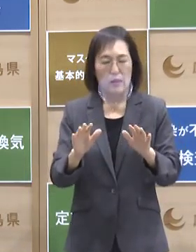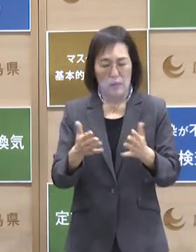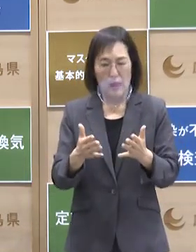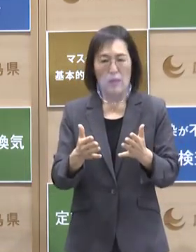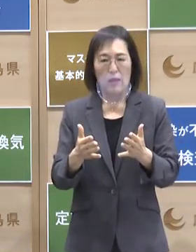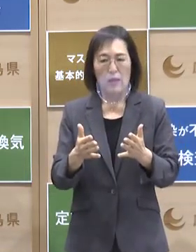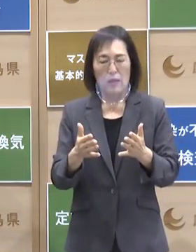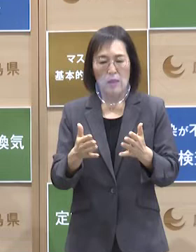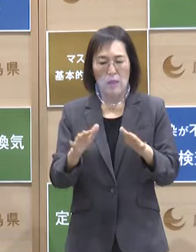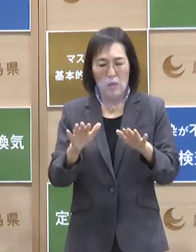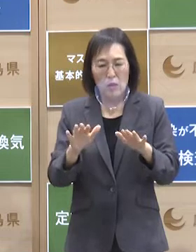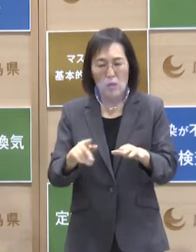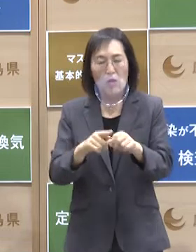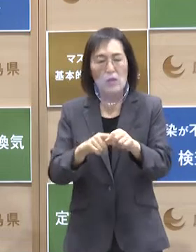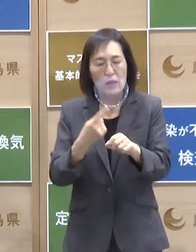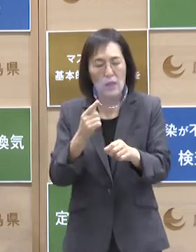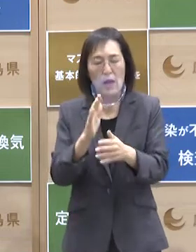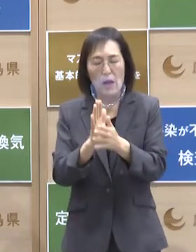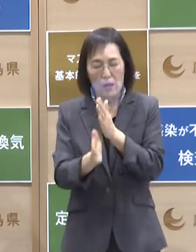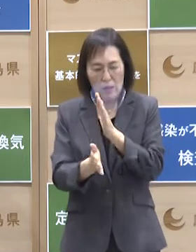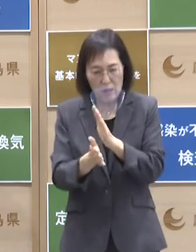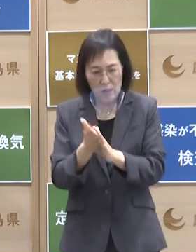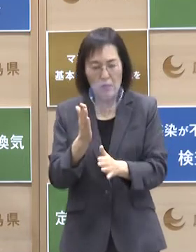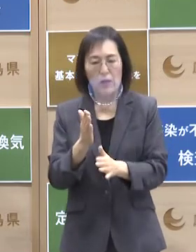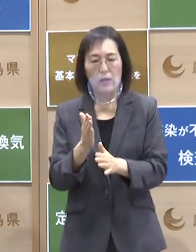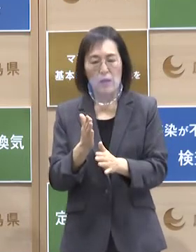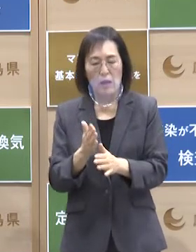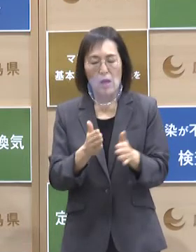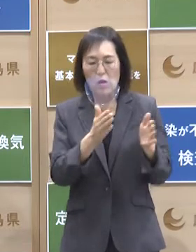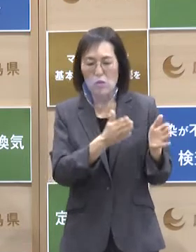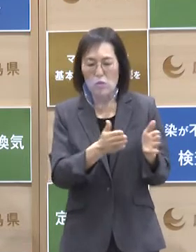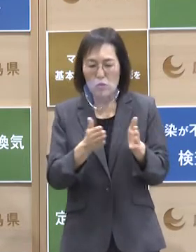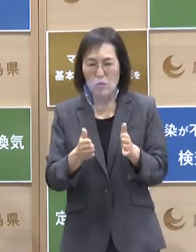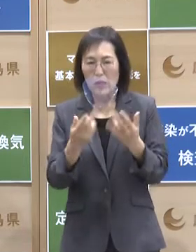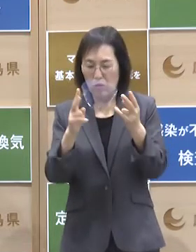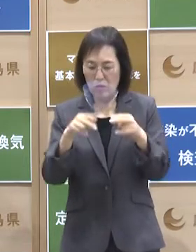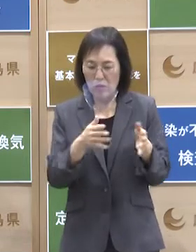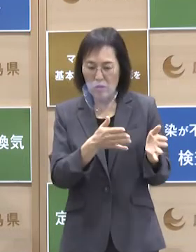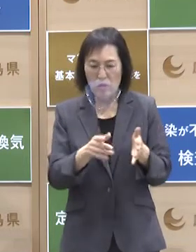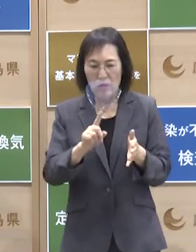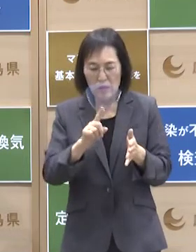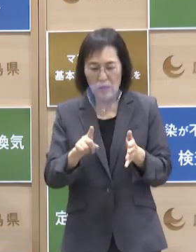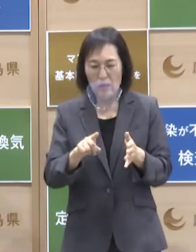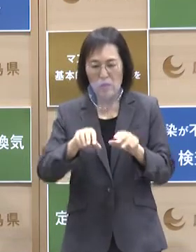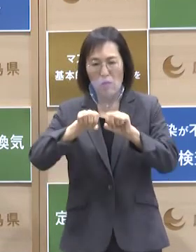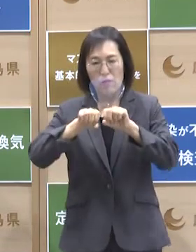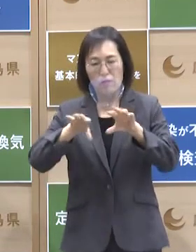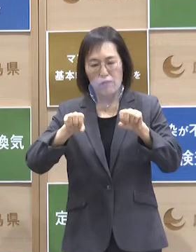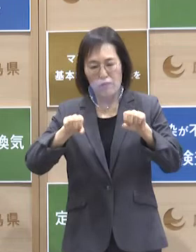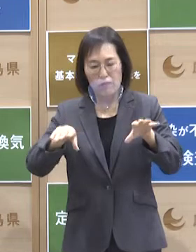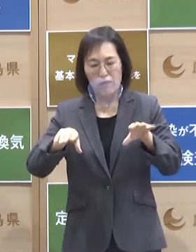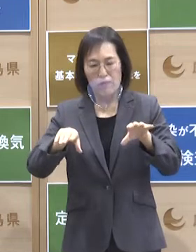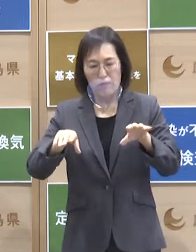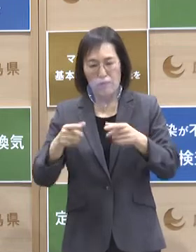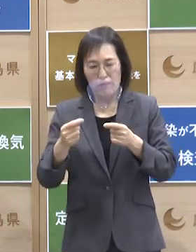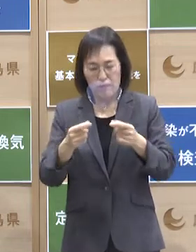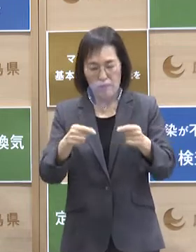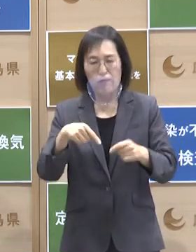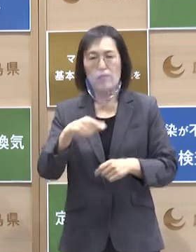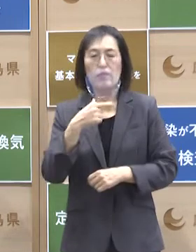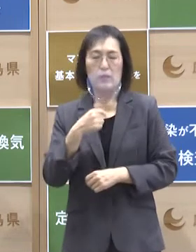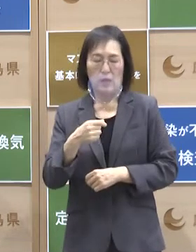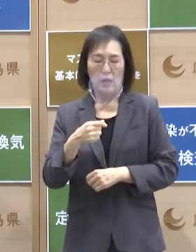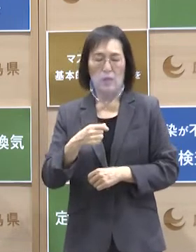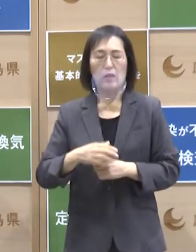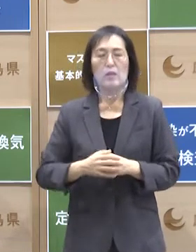改めてまた周知をしていく必要があるかなというふうに感じているところですけれども、まあ、避難を呼び